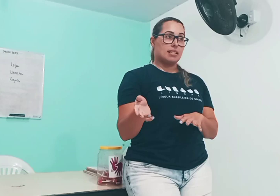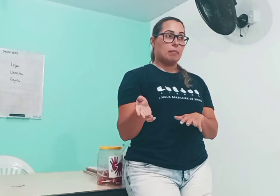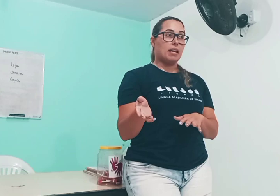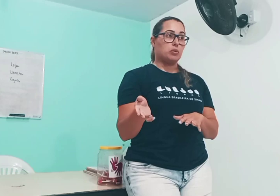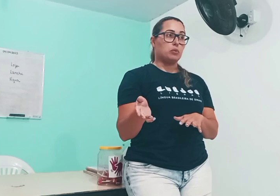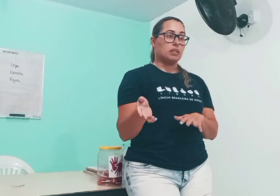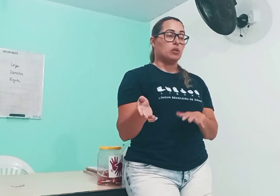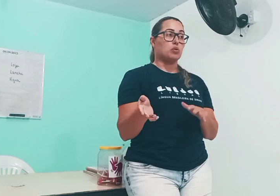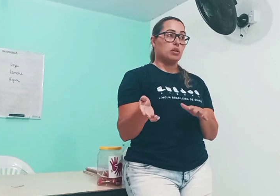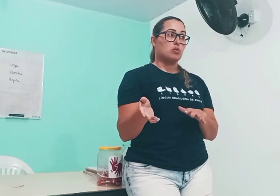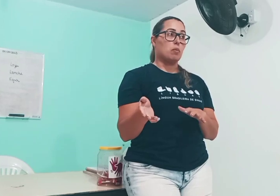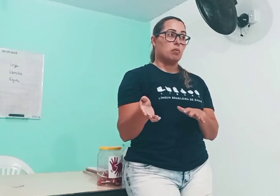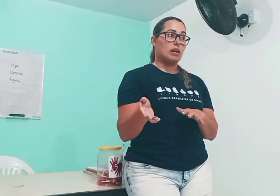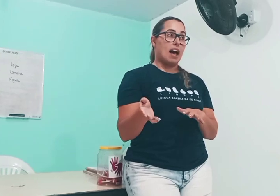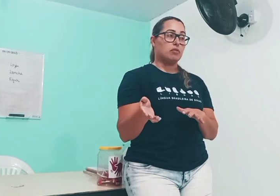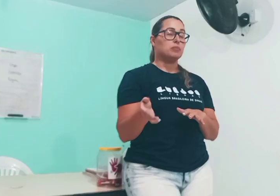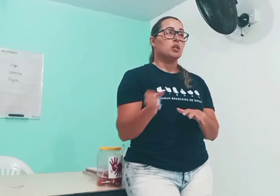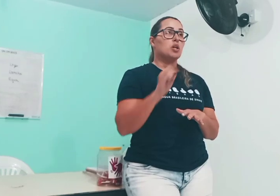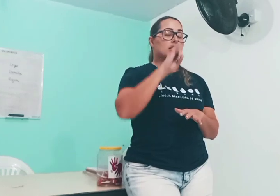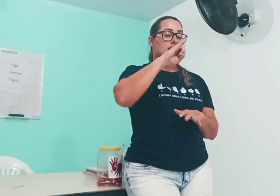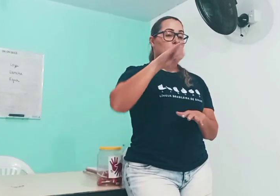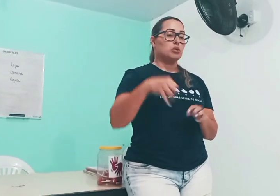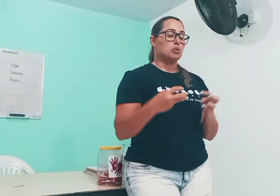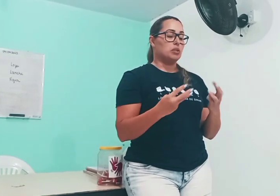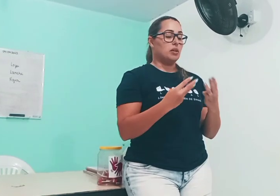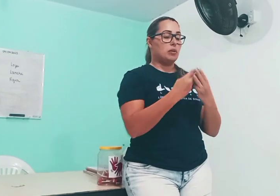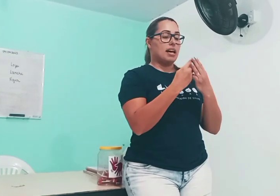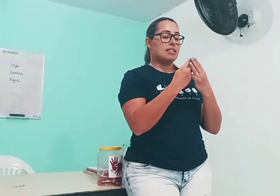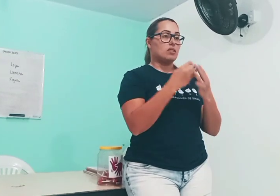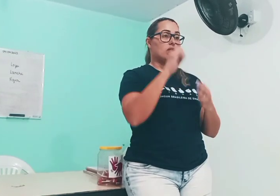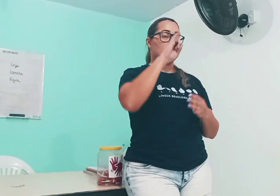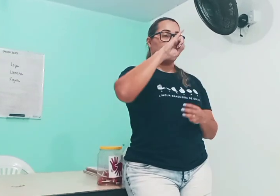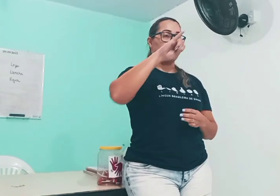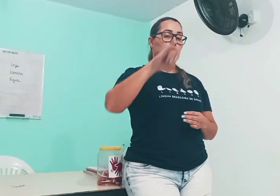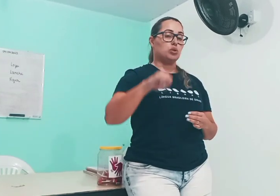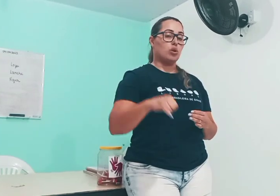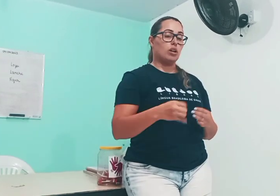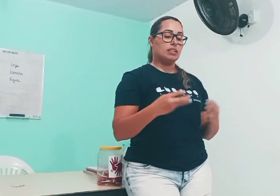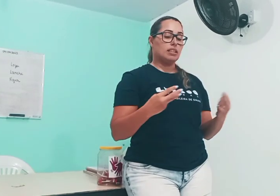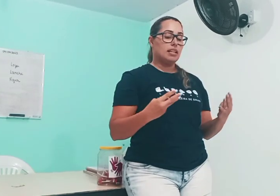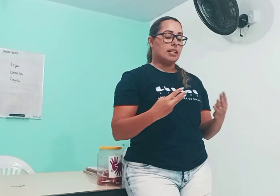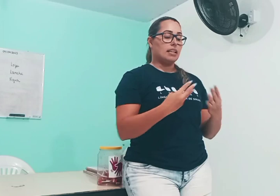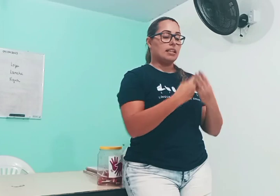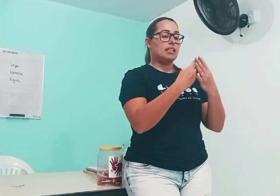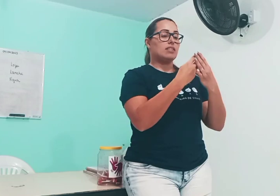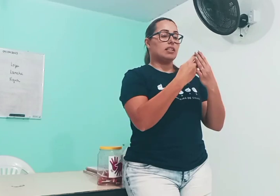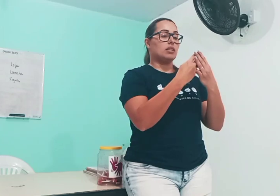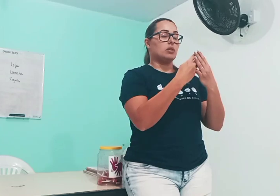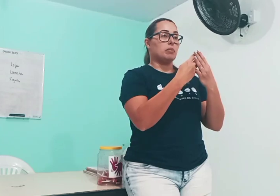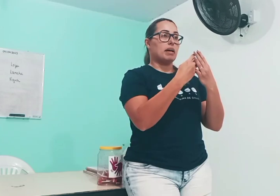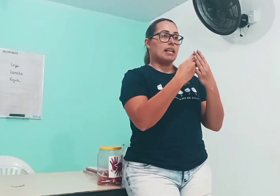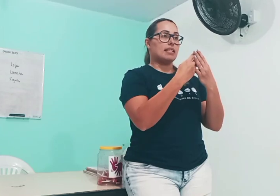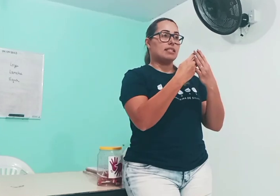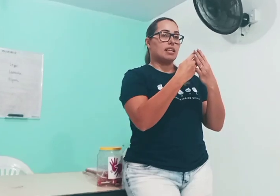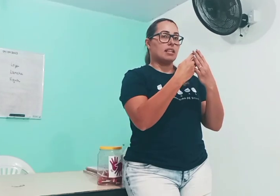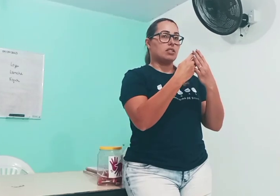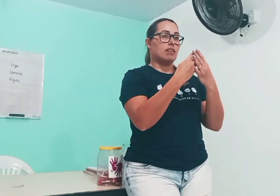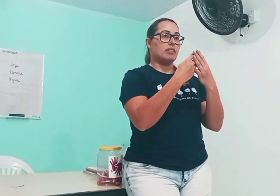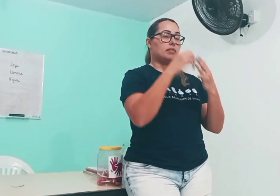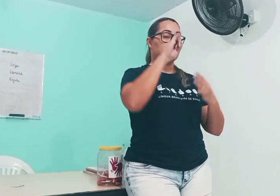Velho Testamento, né, que os judeus comemoravam. O sinal de judeu é assim, você faz um J e isso aqui, que parece a estrela de